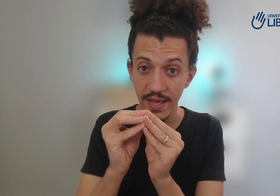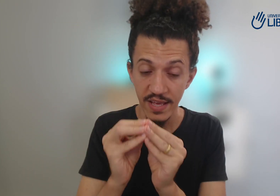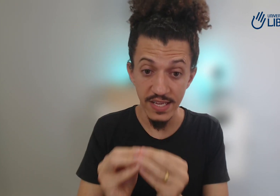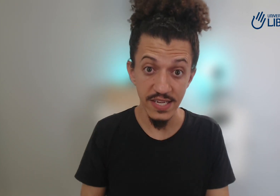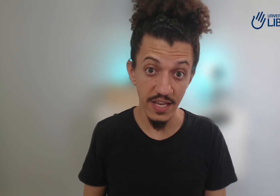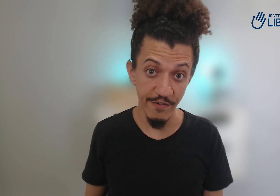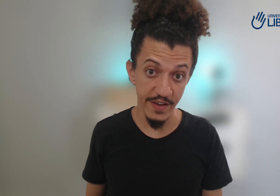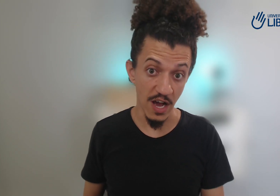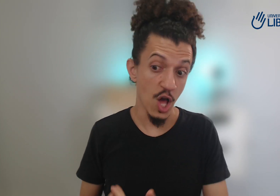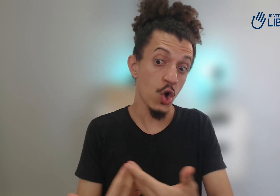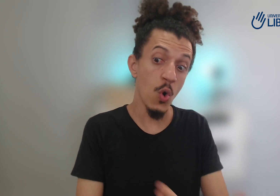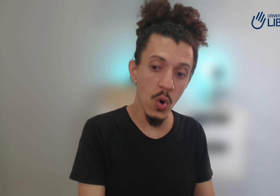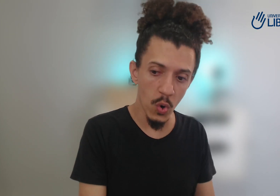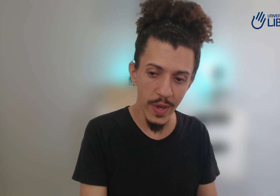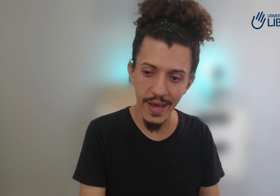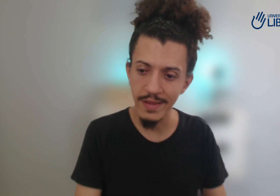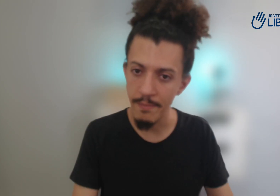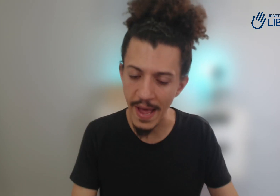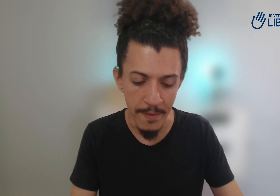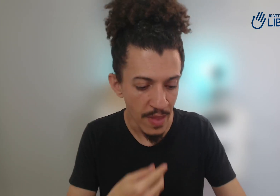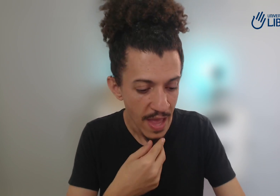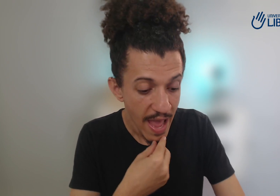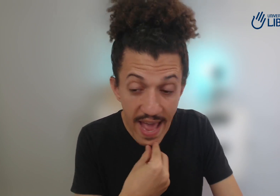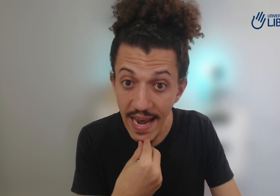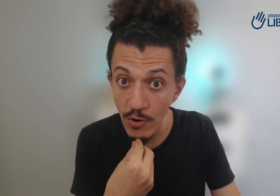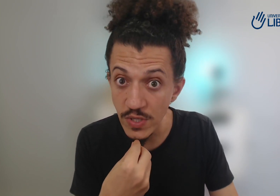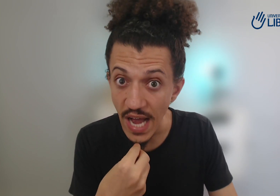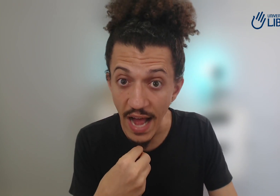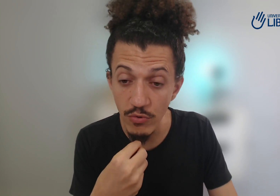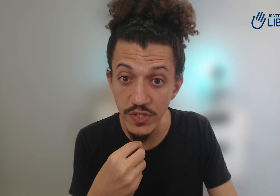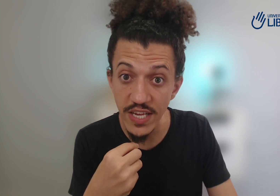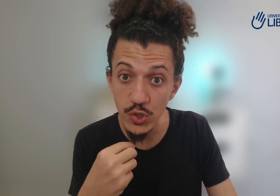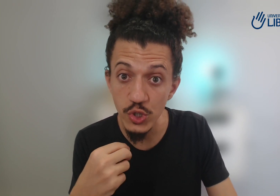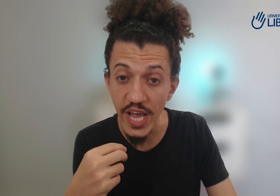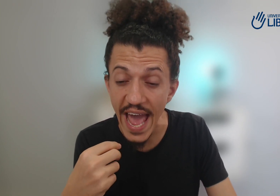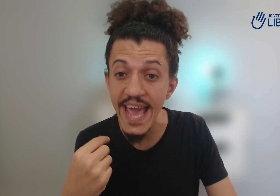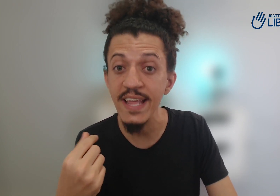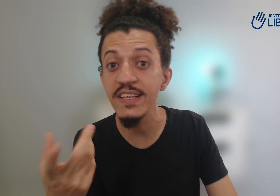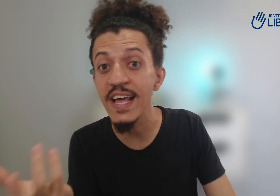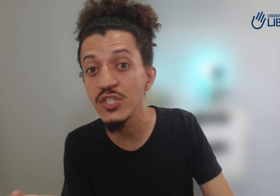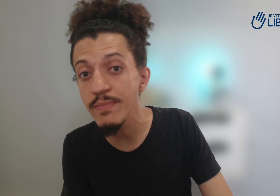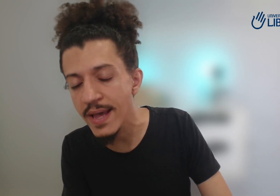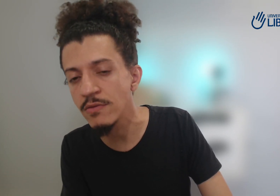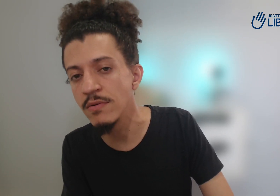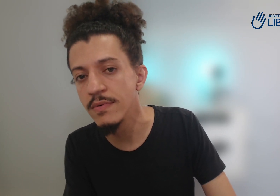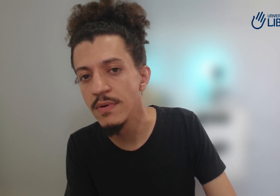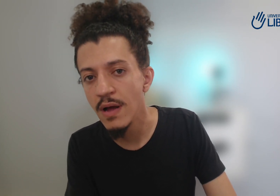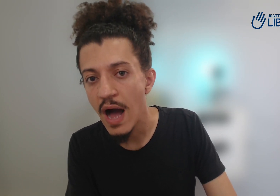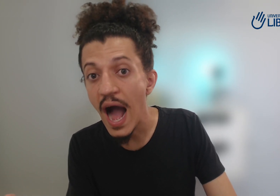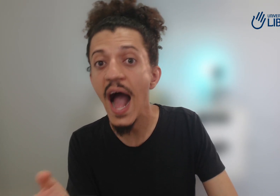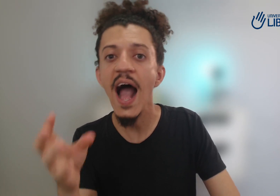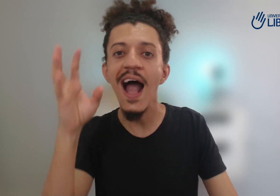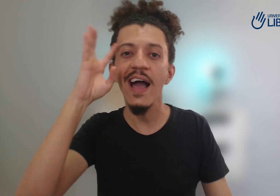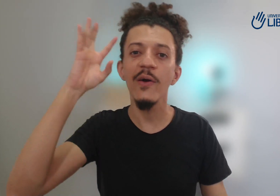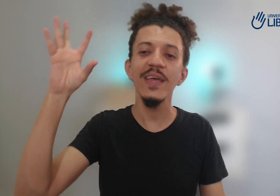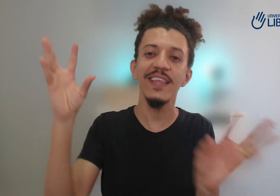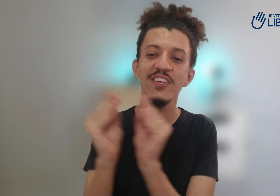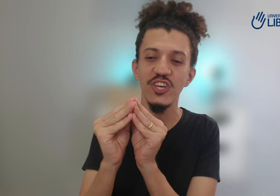que significa concluir também, ele é usado no sentido de entendimento. Ah, eu